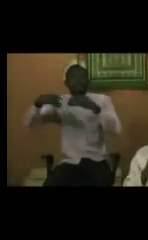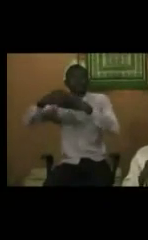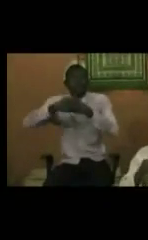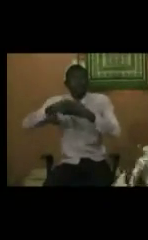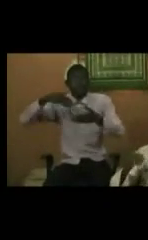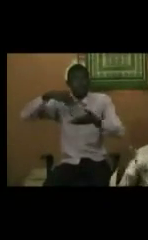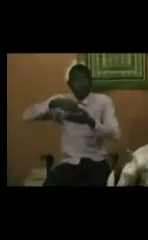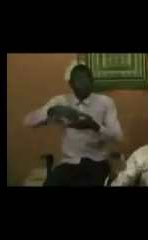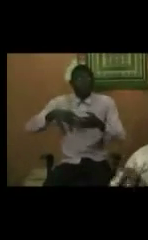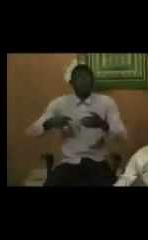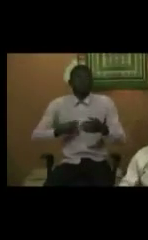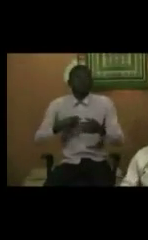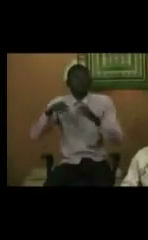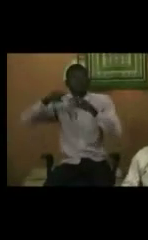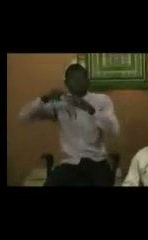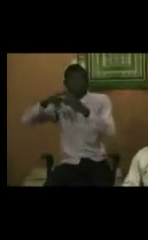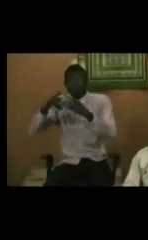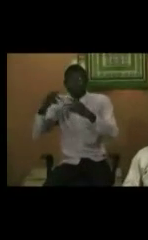e ge ku